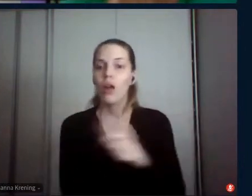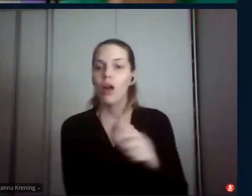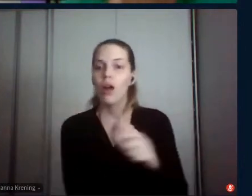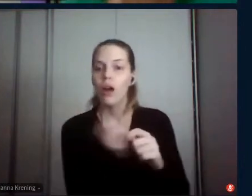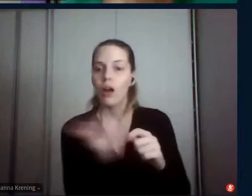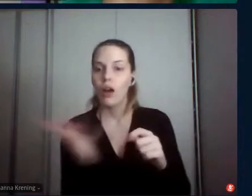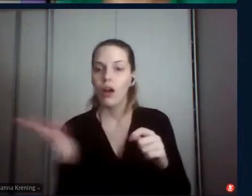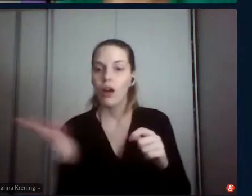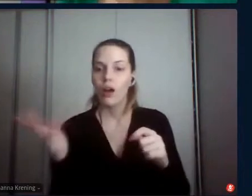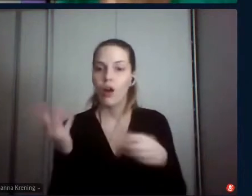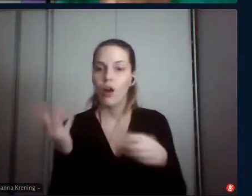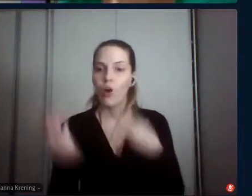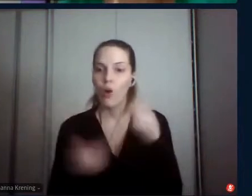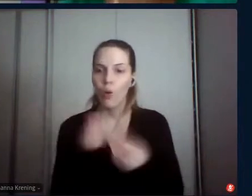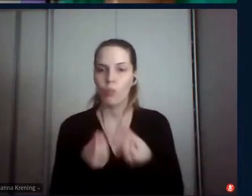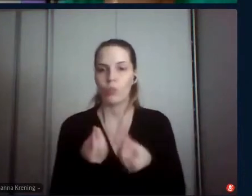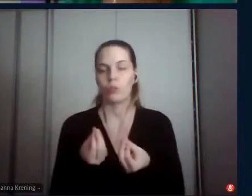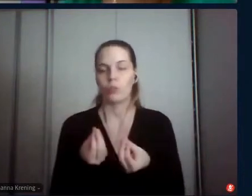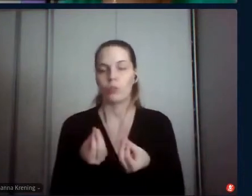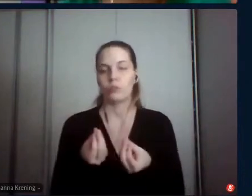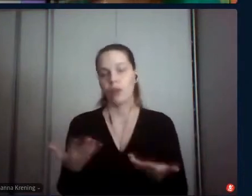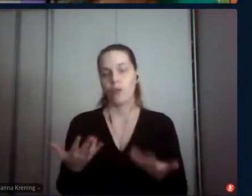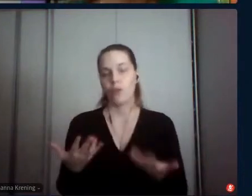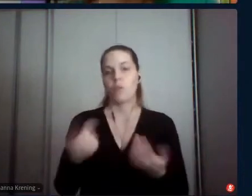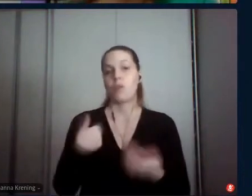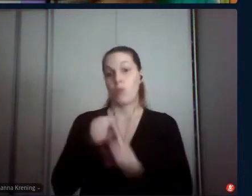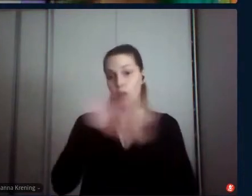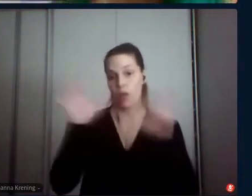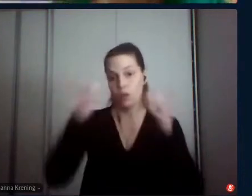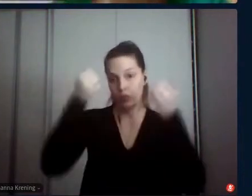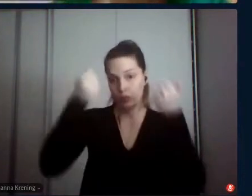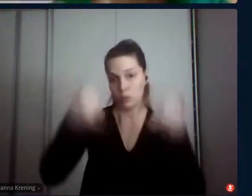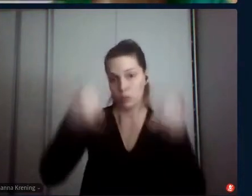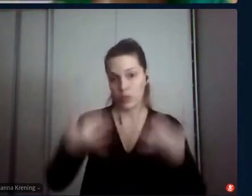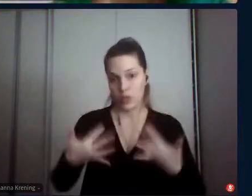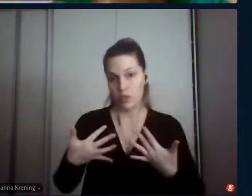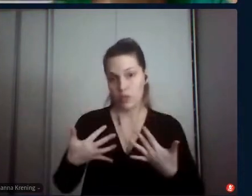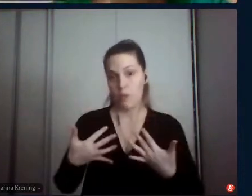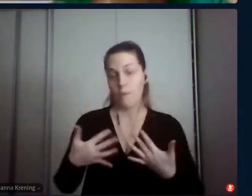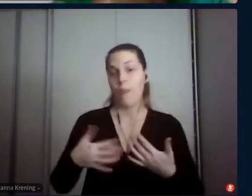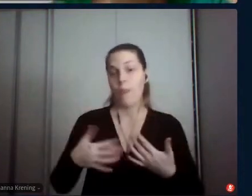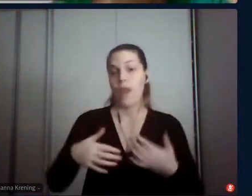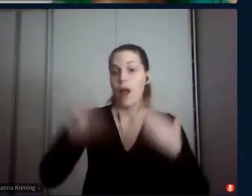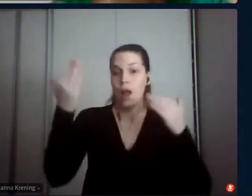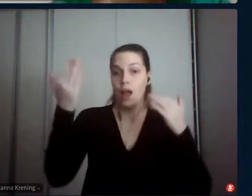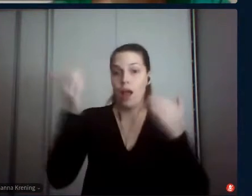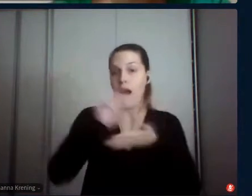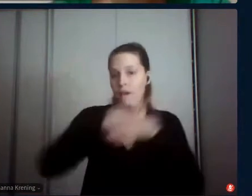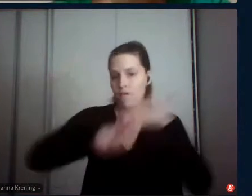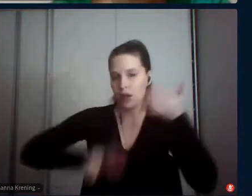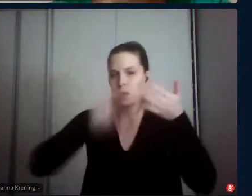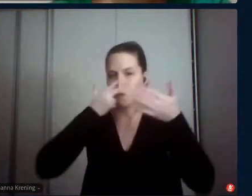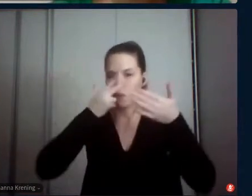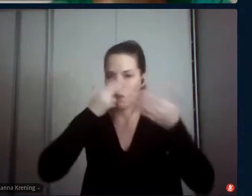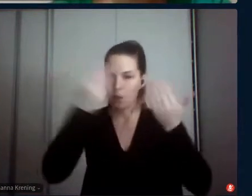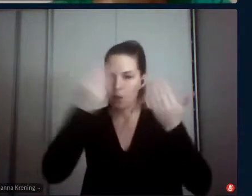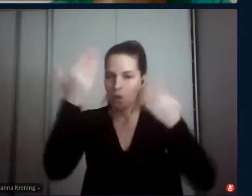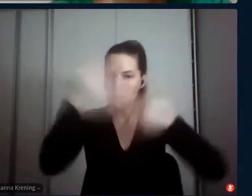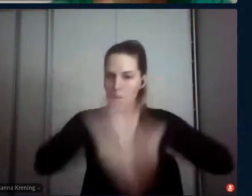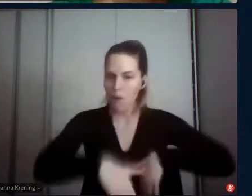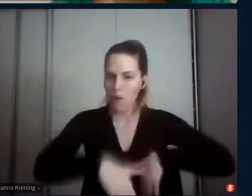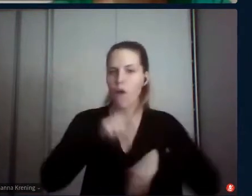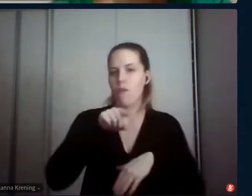ser a avaliação em cada disciplina é uma atribuição do docente. Então, o regente da disciplina é que